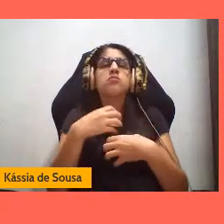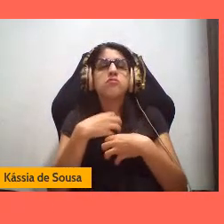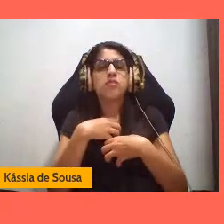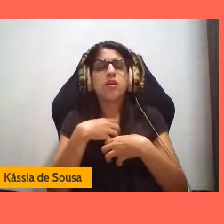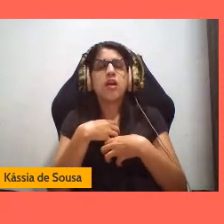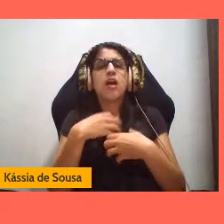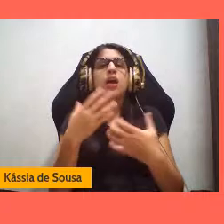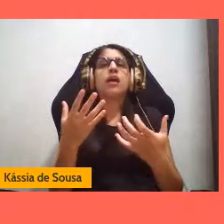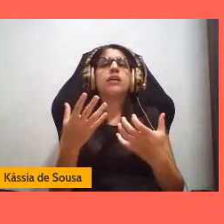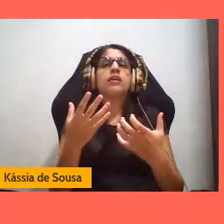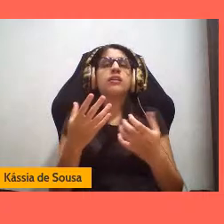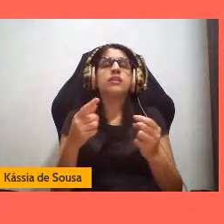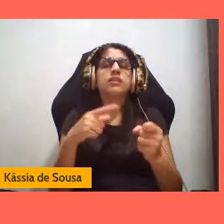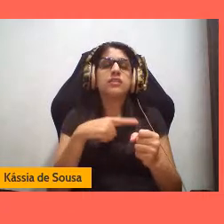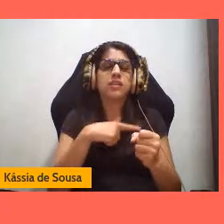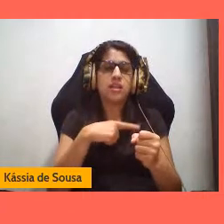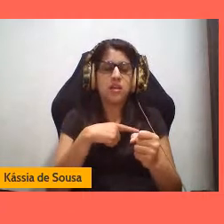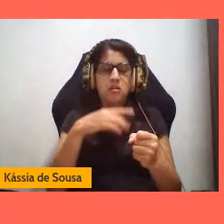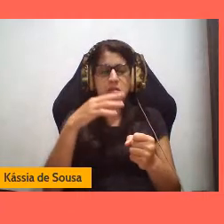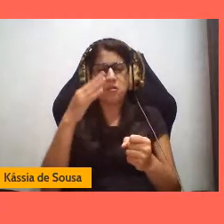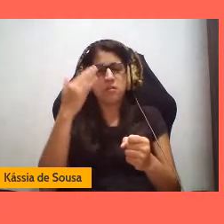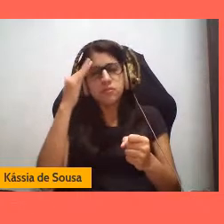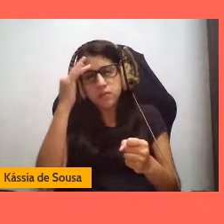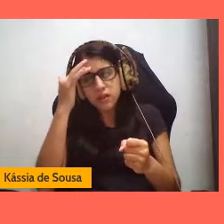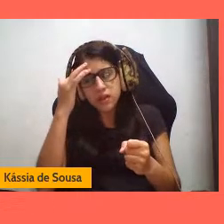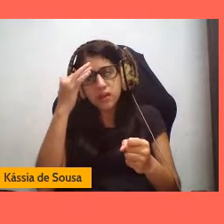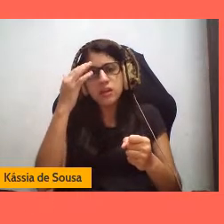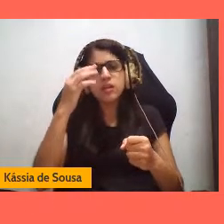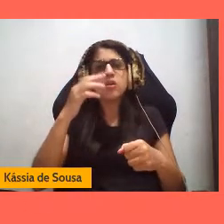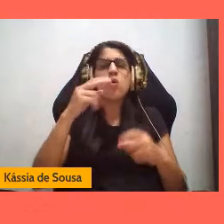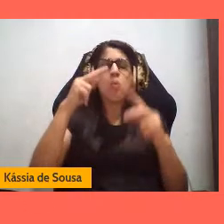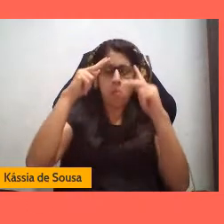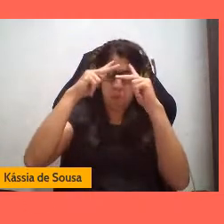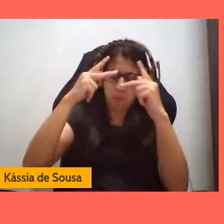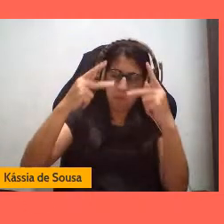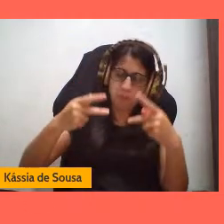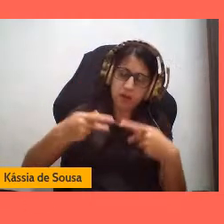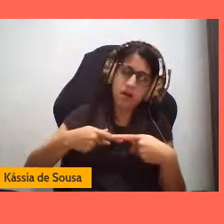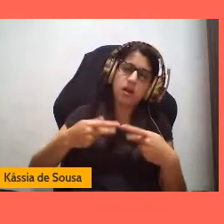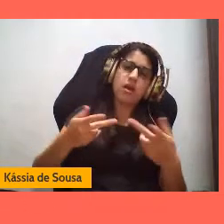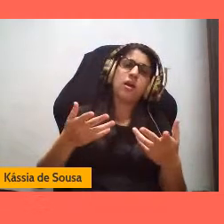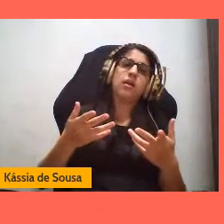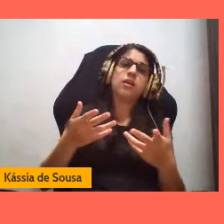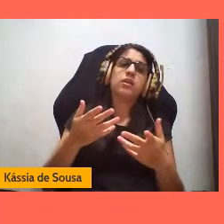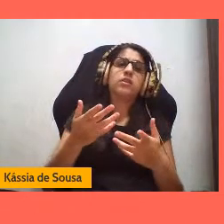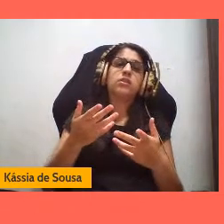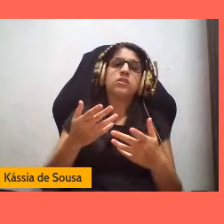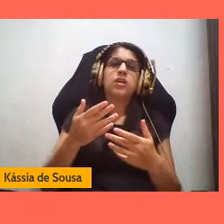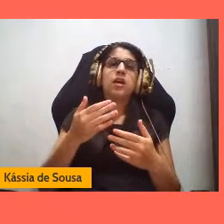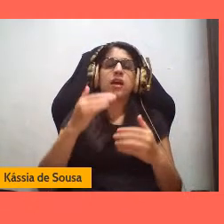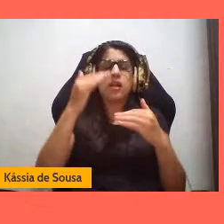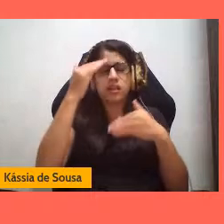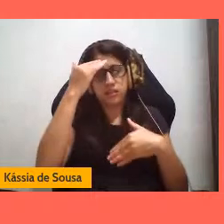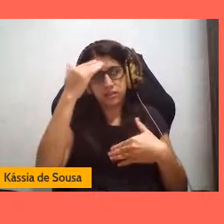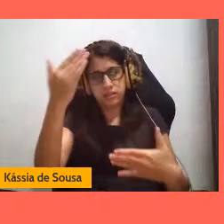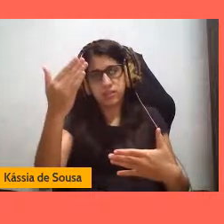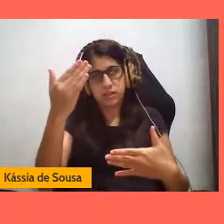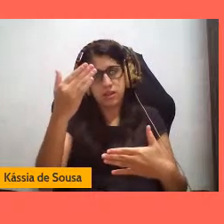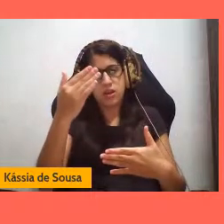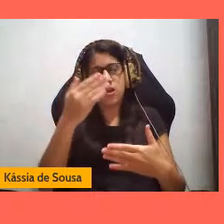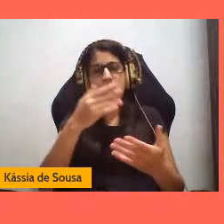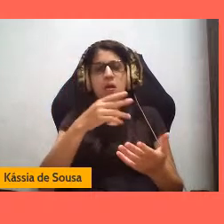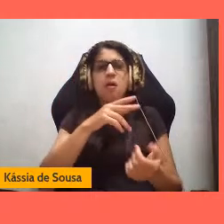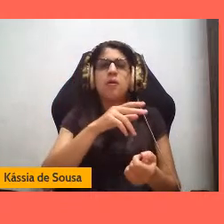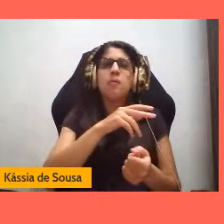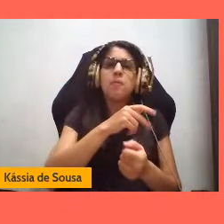como projeto de sermos mais justos, humanos, né, gratidão aí aos parceiros de perto, Daniel, Dani, a Tereza,